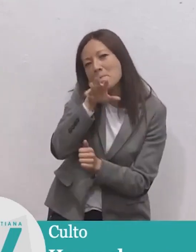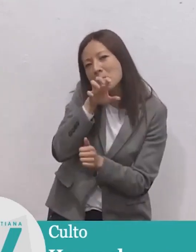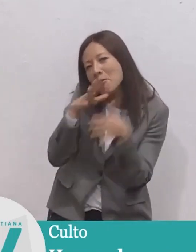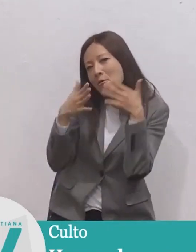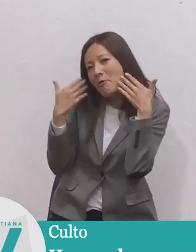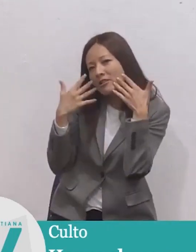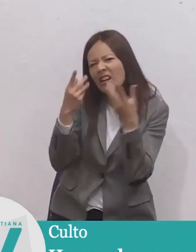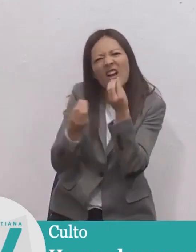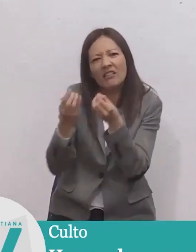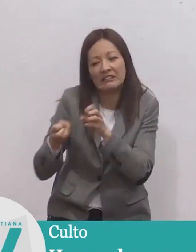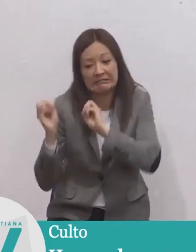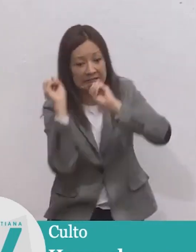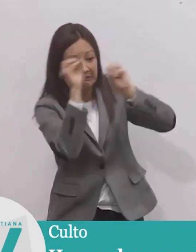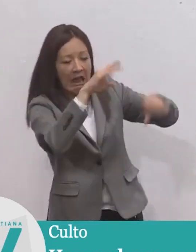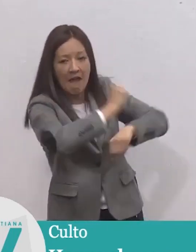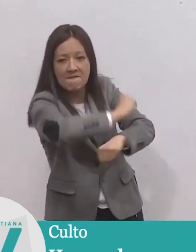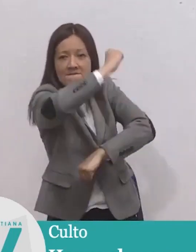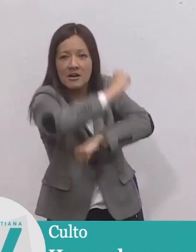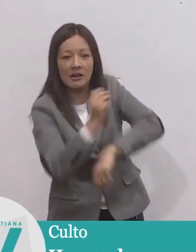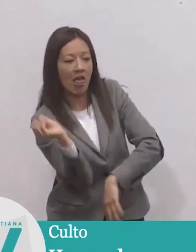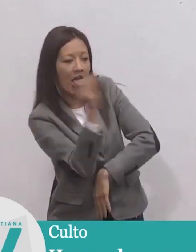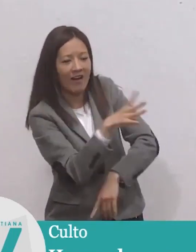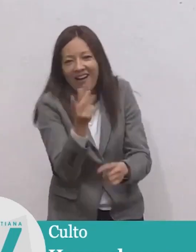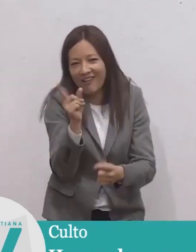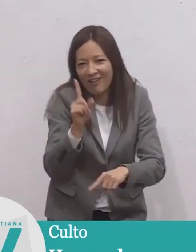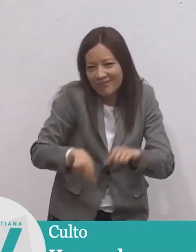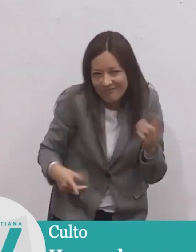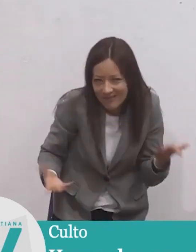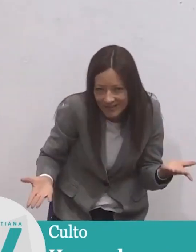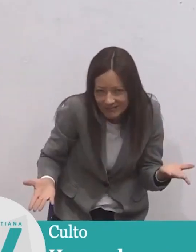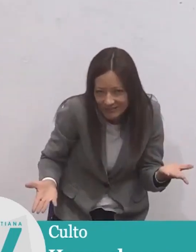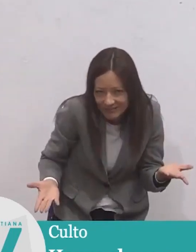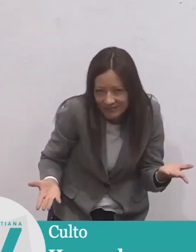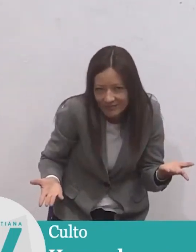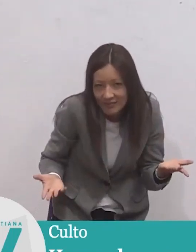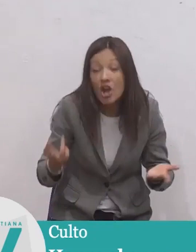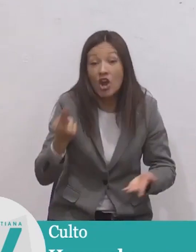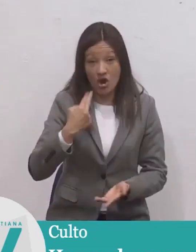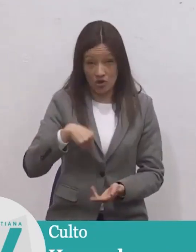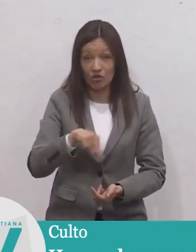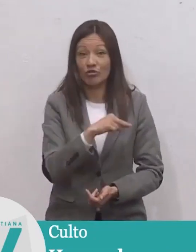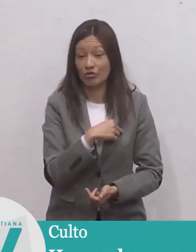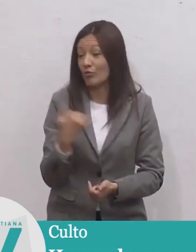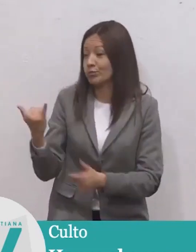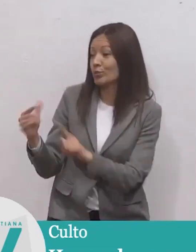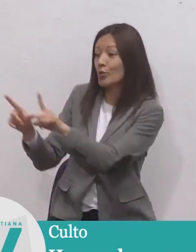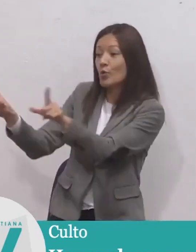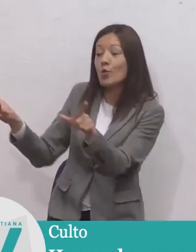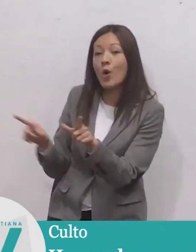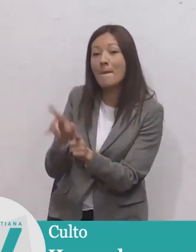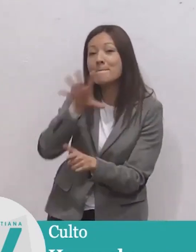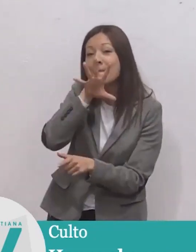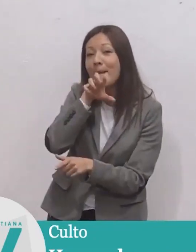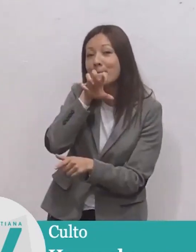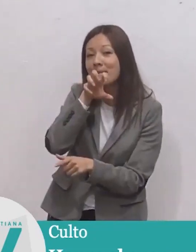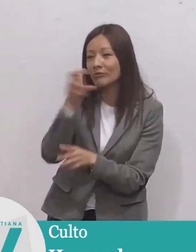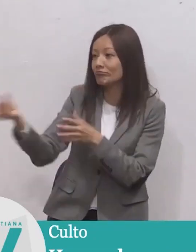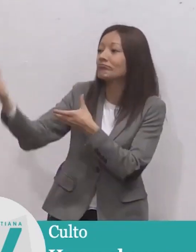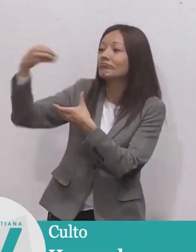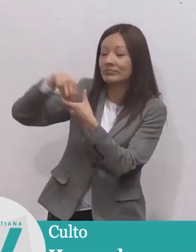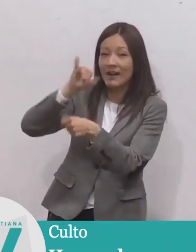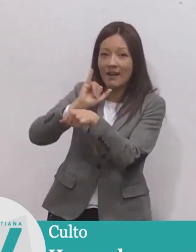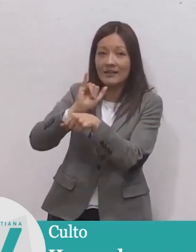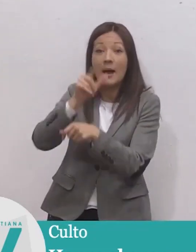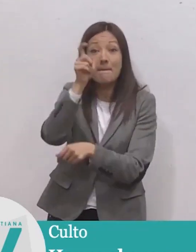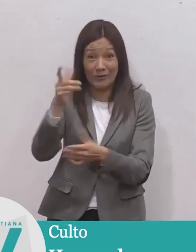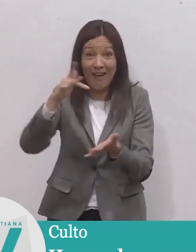¿no? Estoy siendo irónico. Porque nosotros hicimos una zona pet para las mascotas en la iglesia porque mucha gente venía